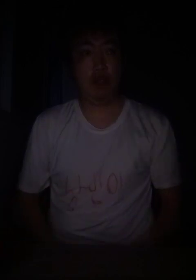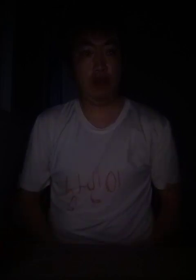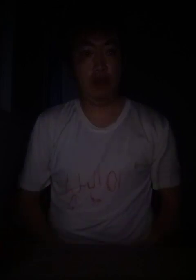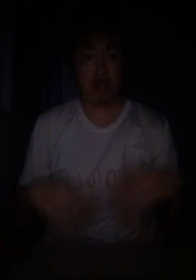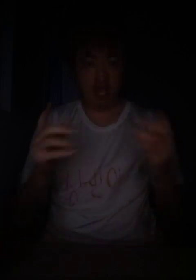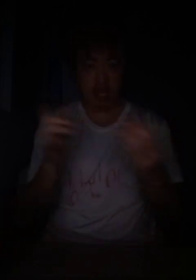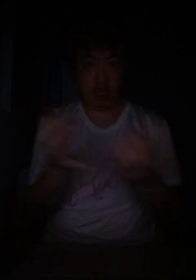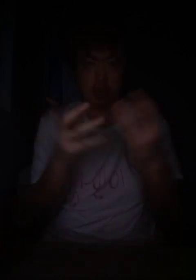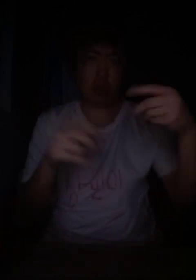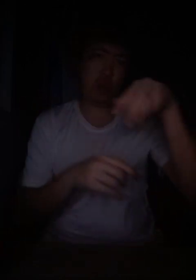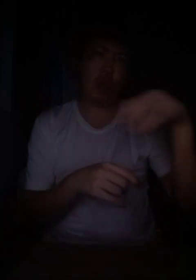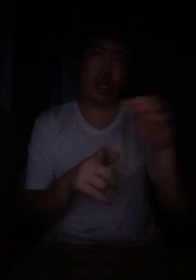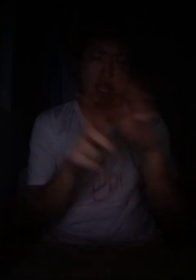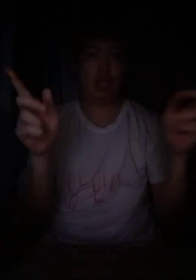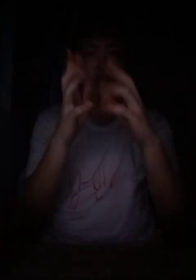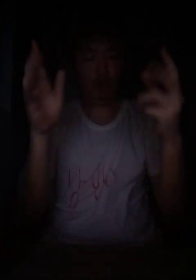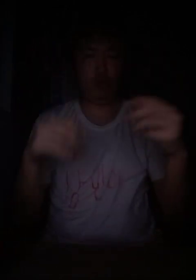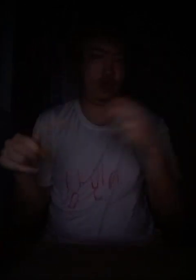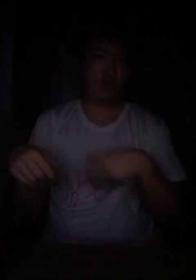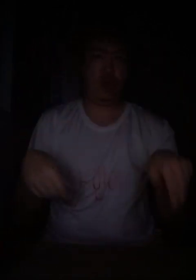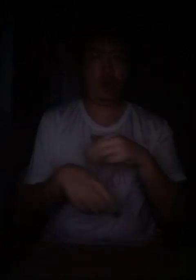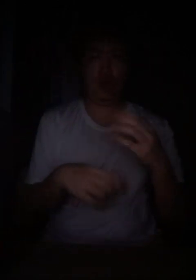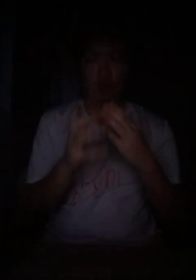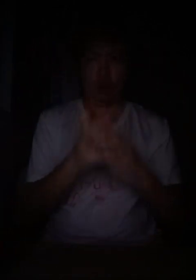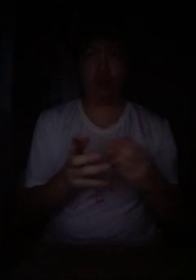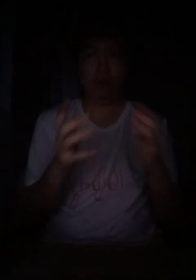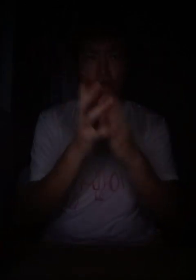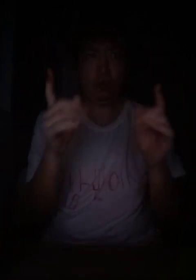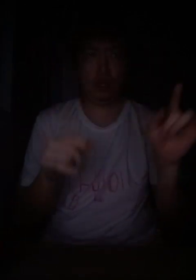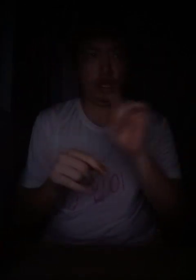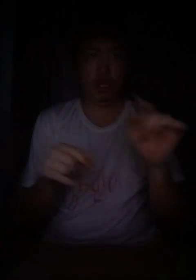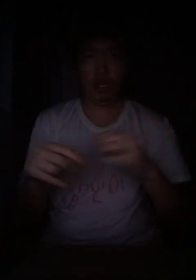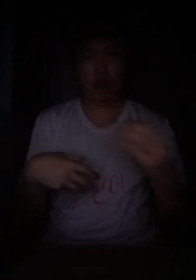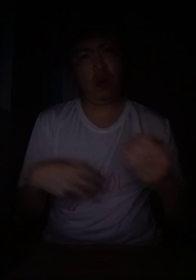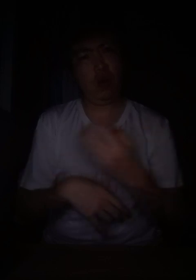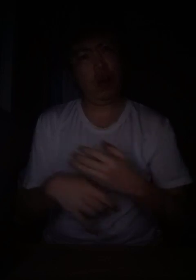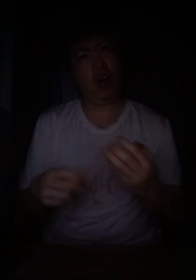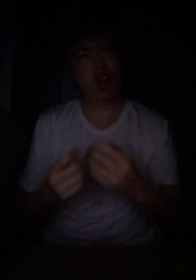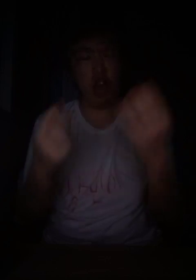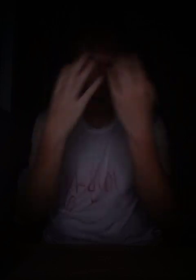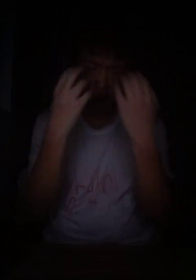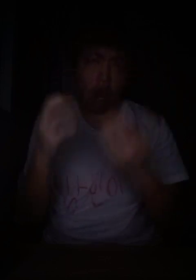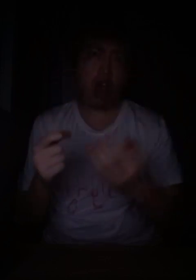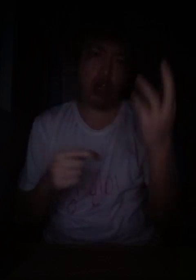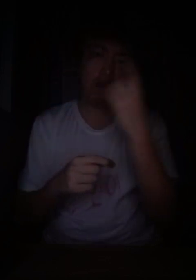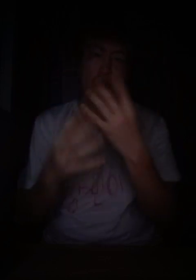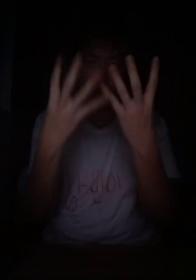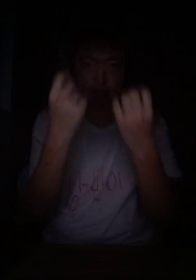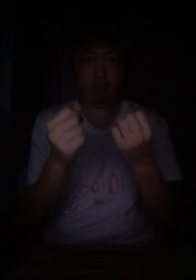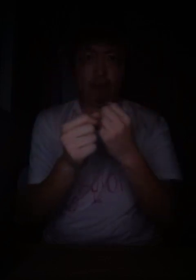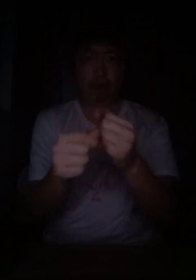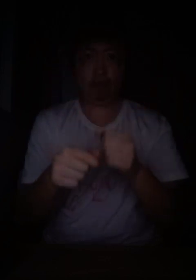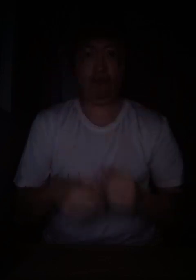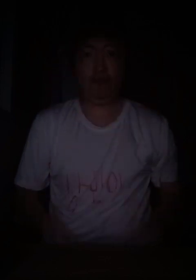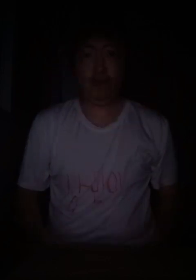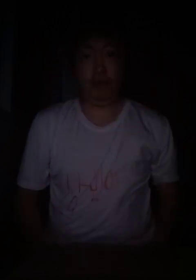지난해 강남역 화장실 묻지마 살인 사건 이후 공공 화장실 이용할 때 반난다는 여성들이 많은데요. 한강공원